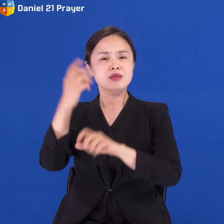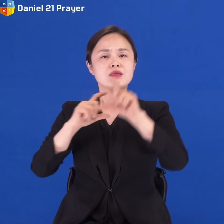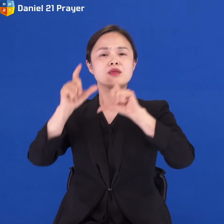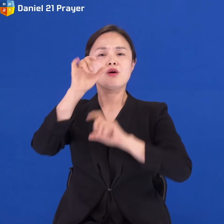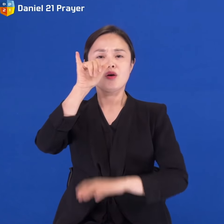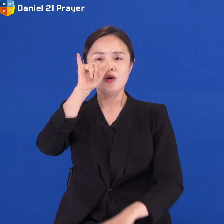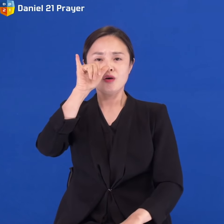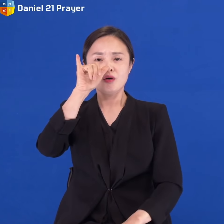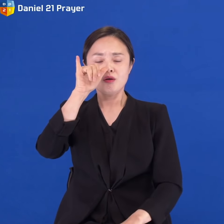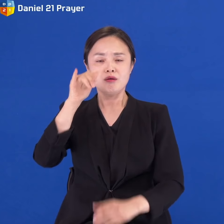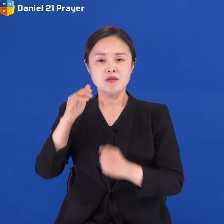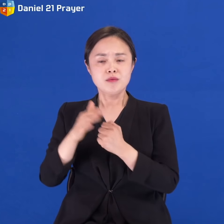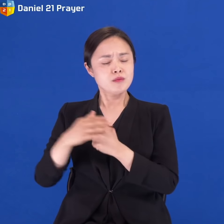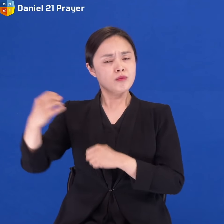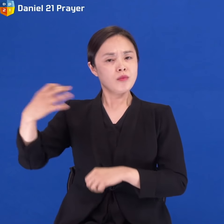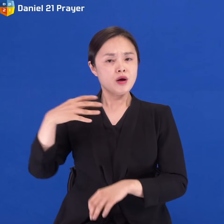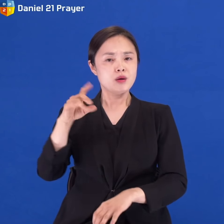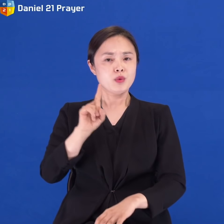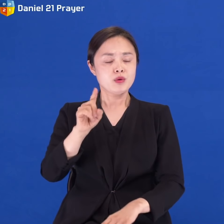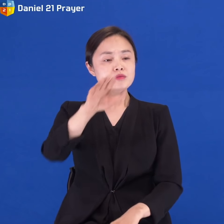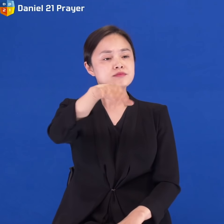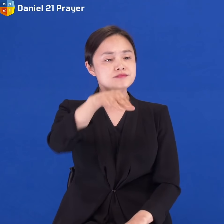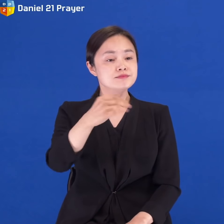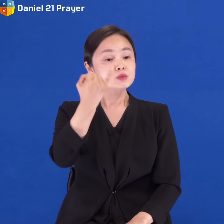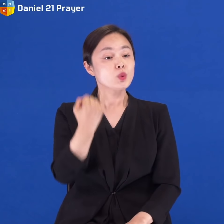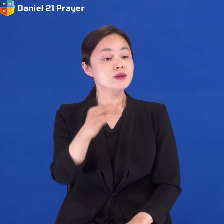툭툭 던졌습니다.